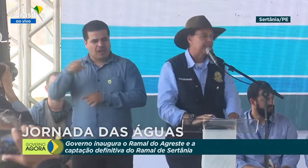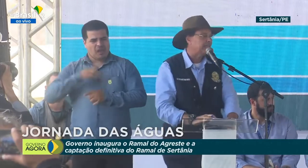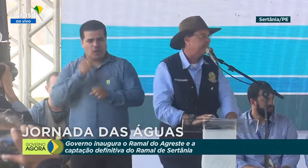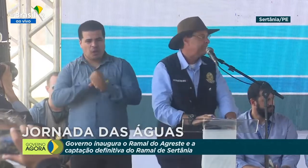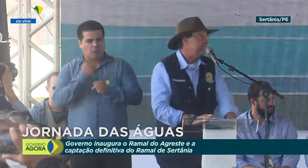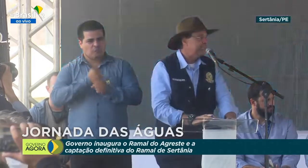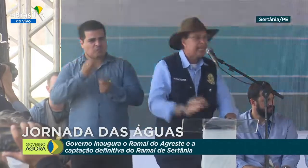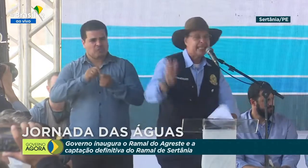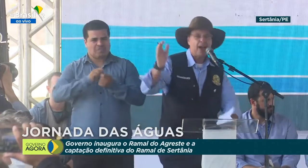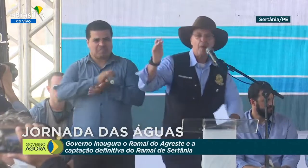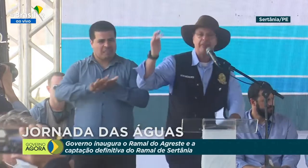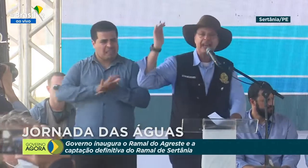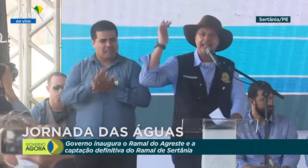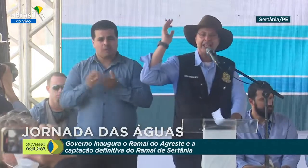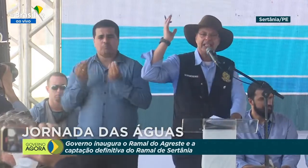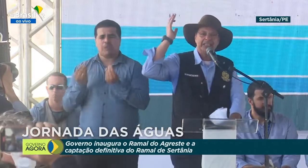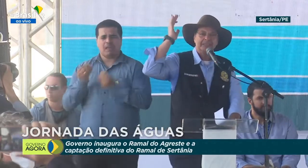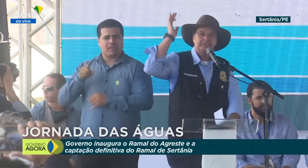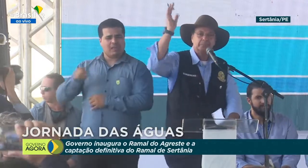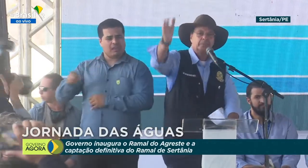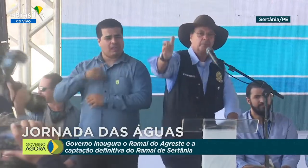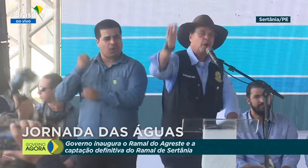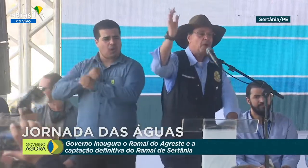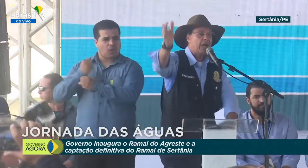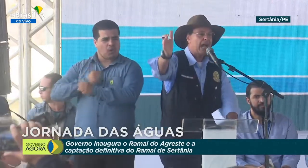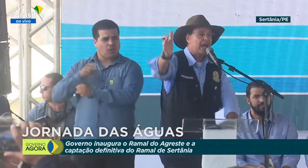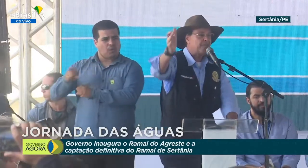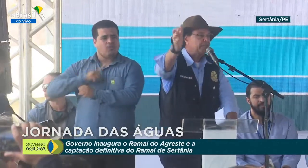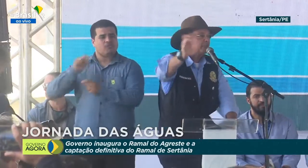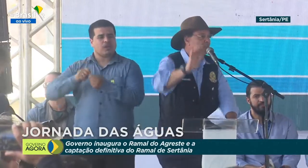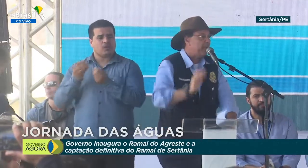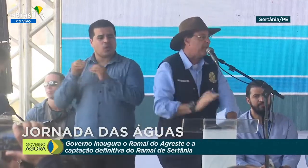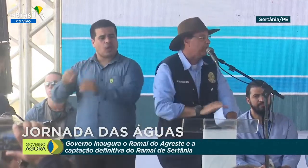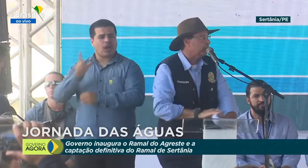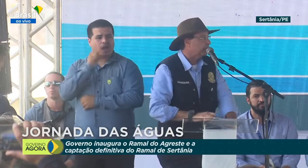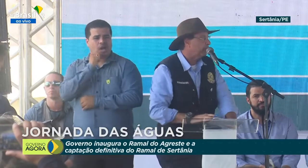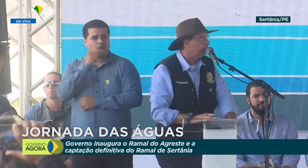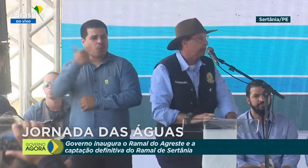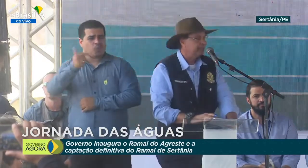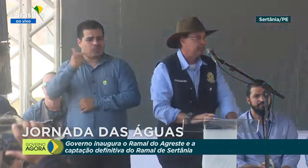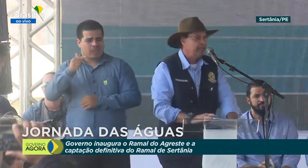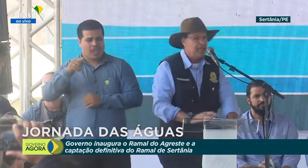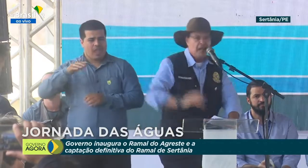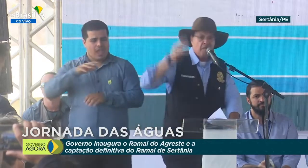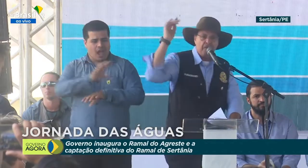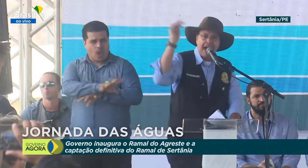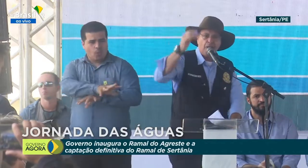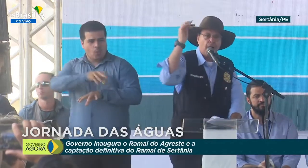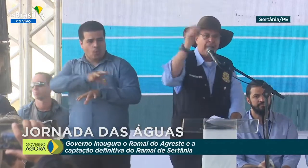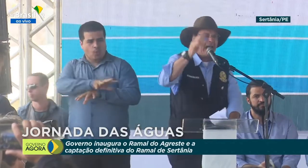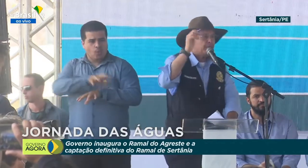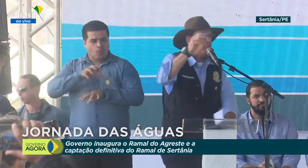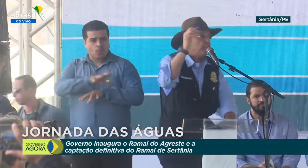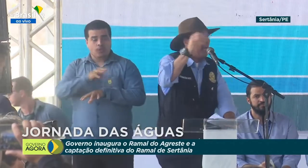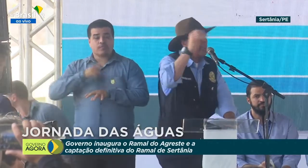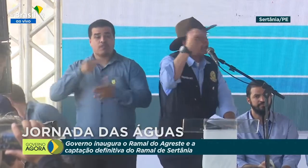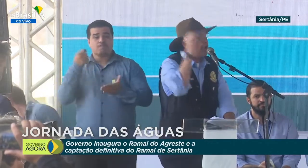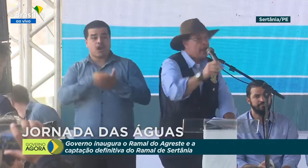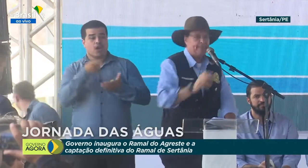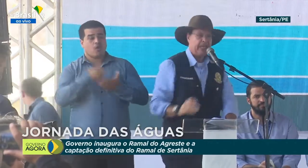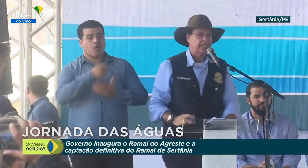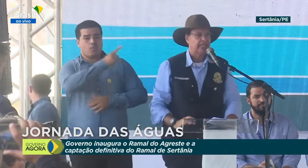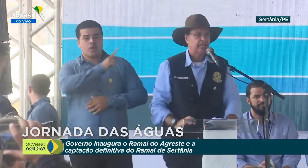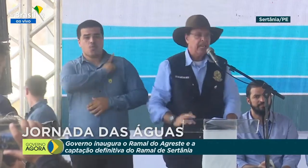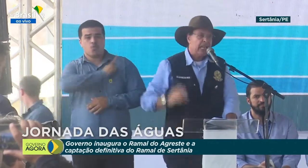de nada, que essa obra vai colocar água onde não tem uma adutora. Vá cobrar do